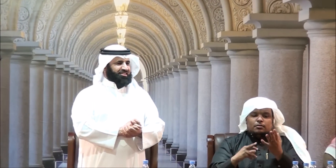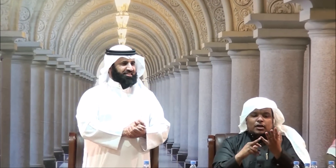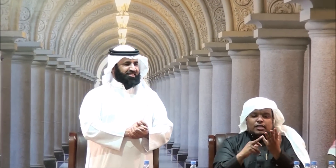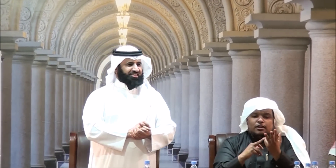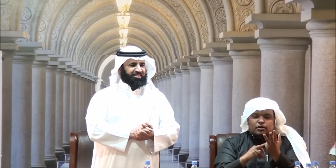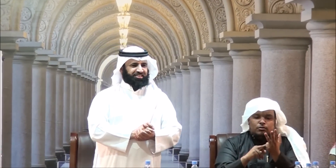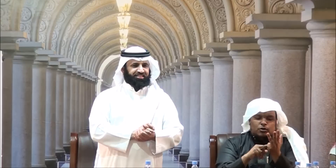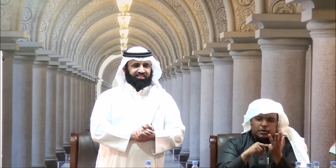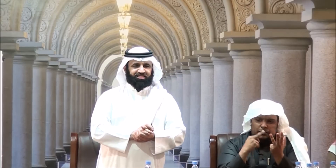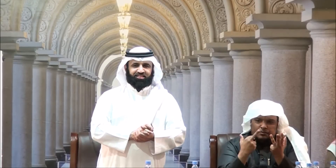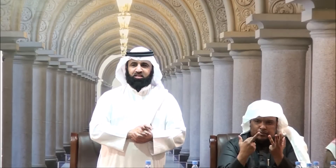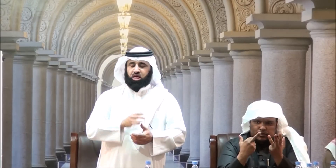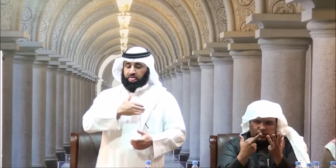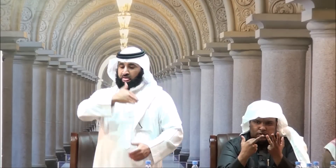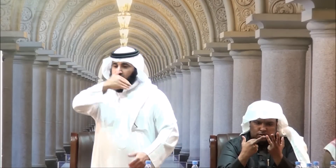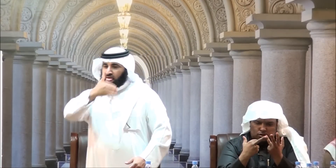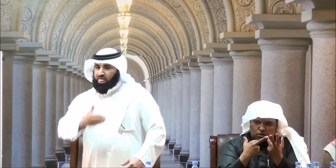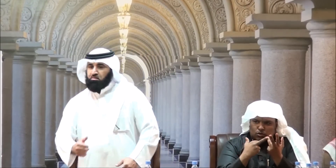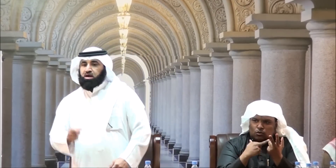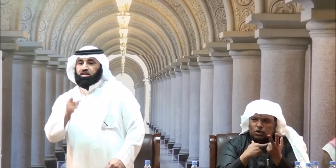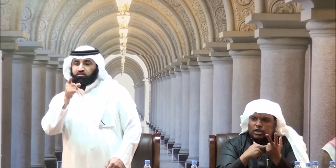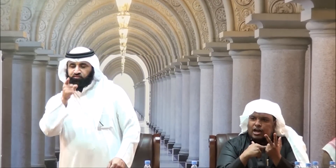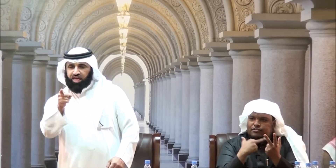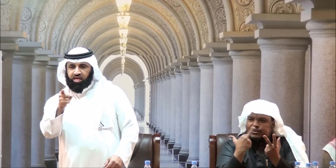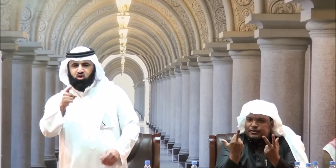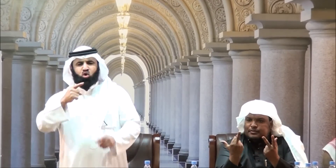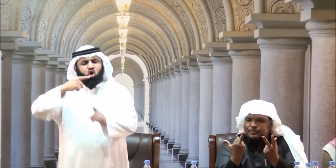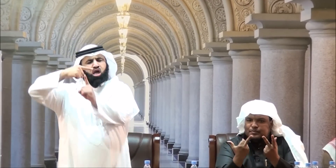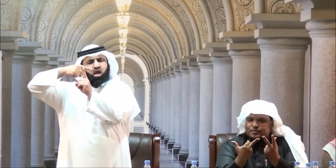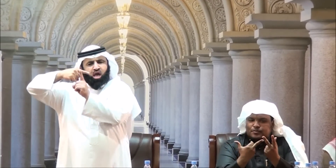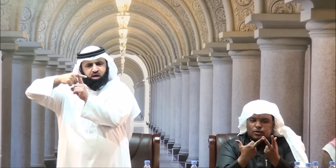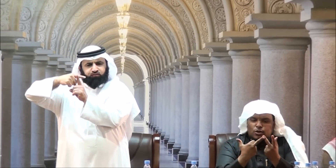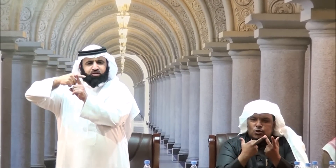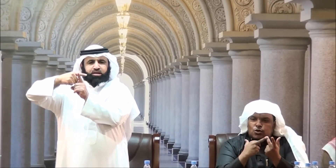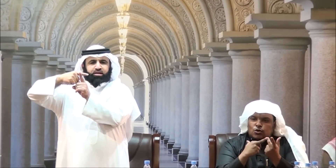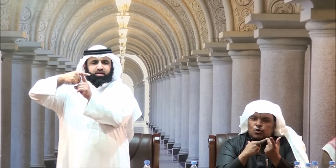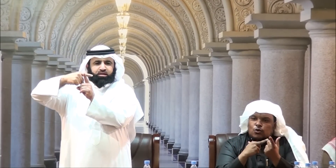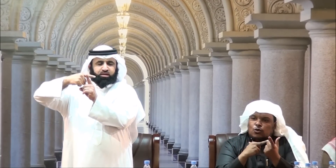أن مطلب المؤمن والكافر